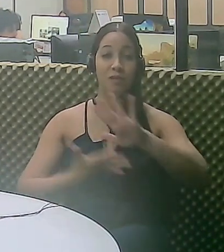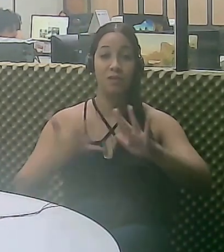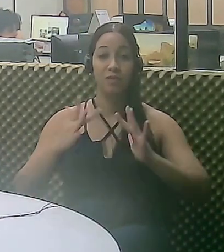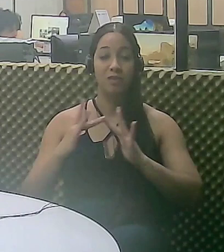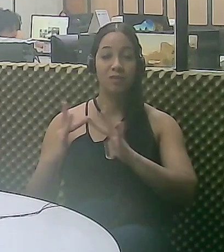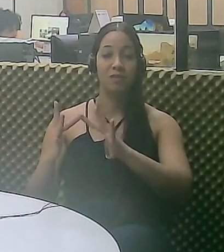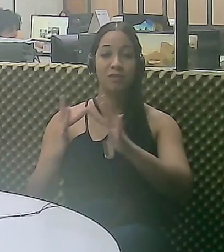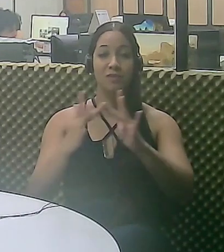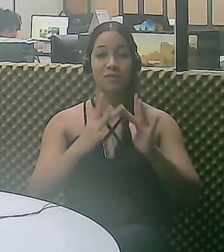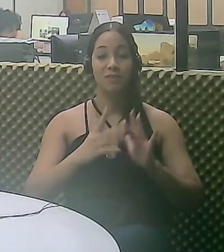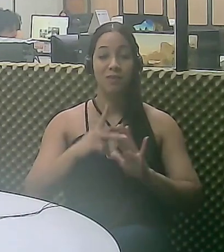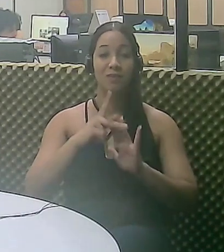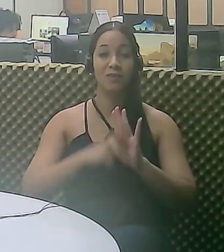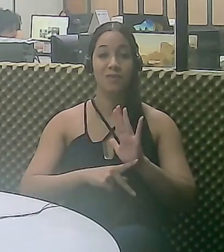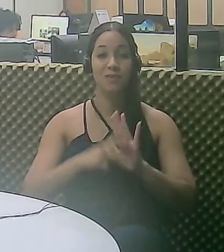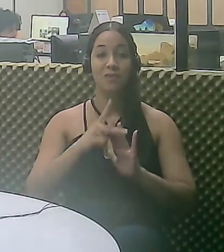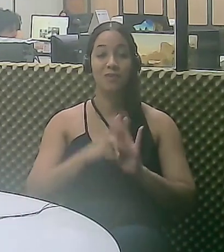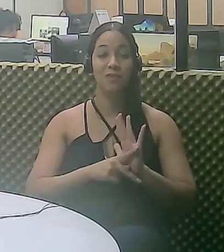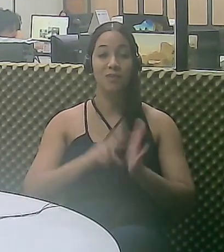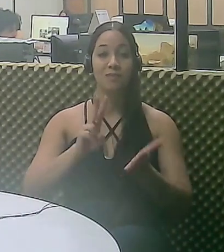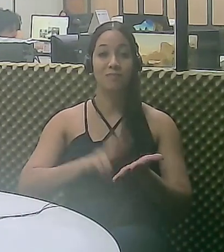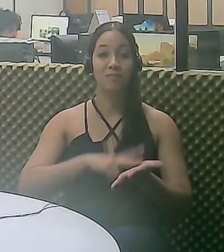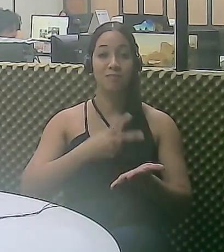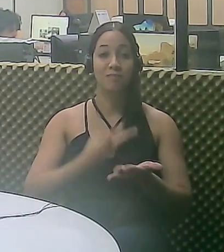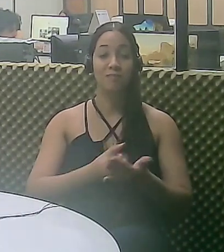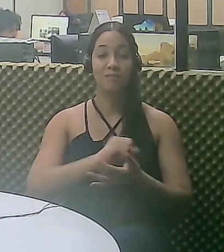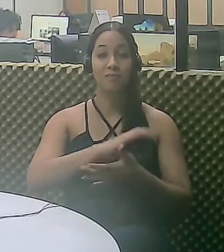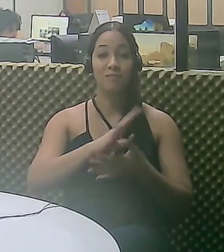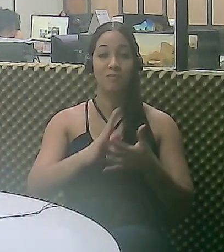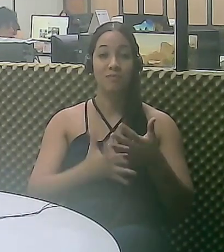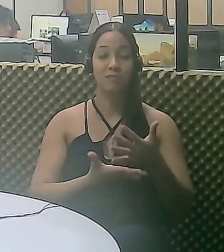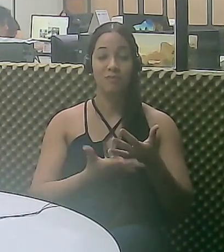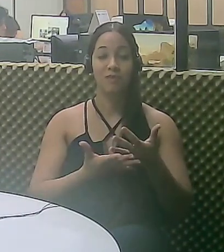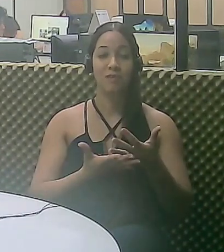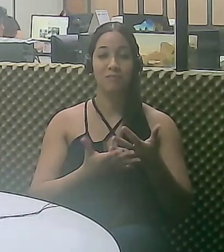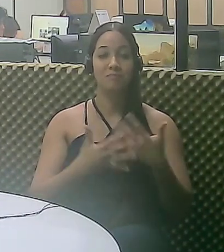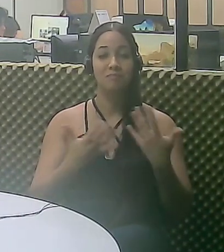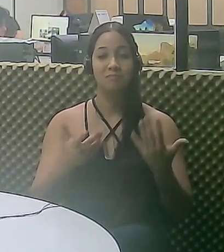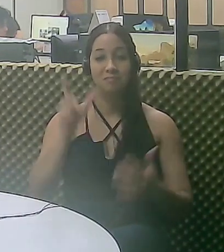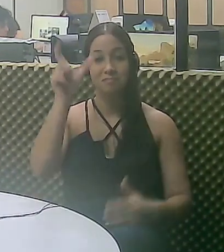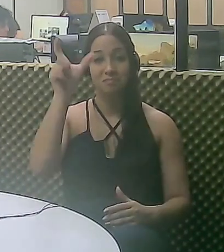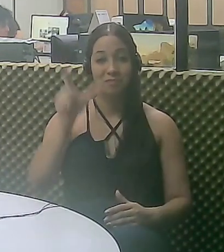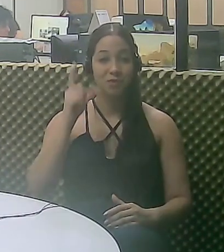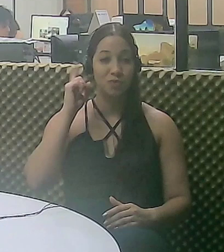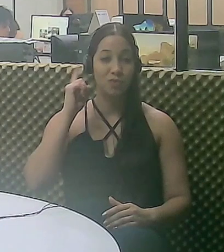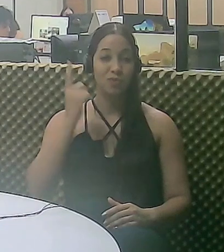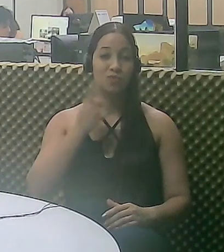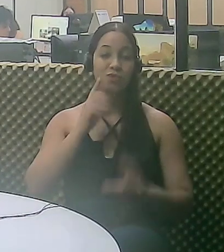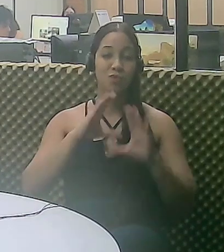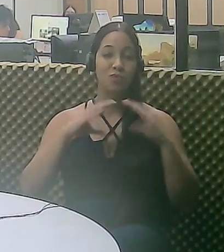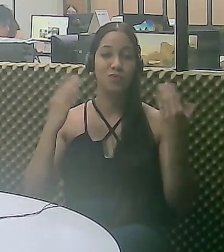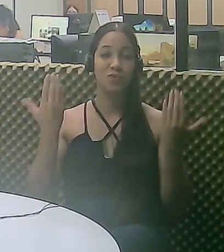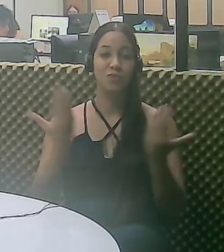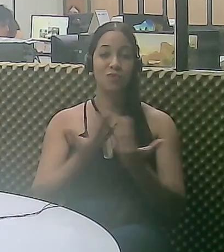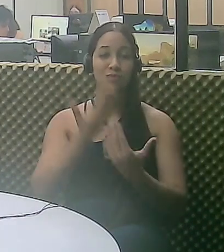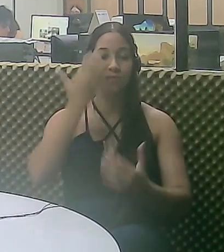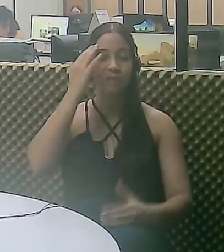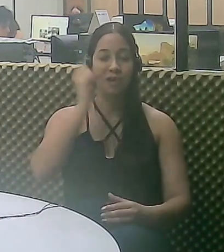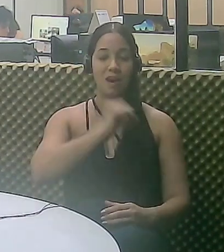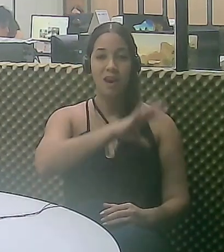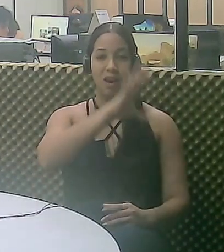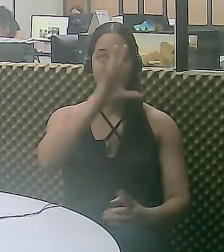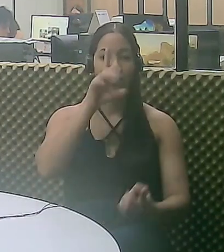Conectam, um programa que oferece tradução em Libras. Com isso, pessoas como a Júlia são entendidas e muito